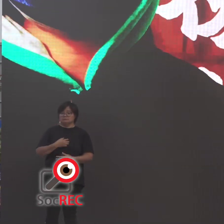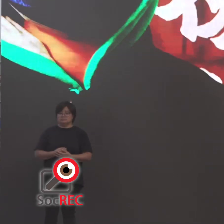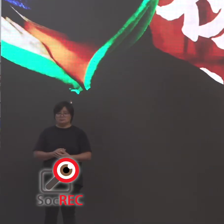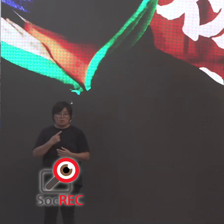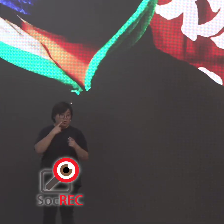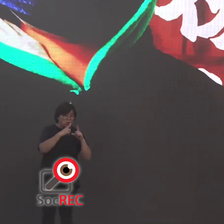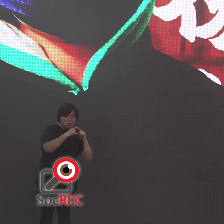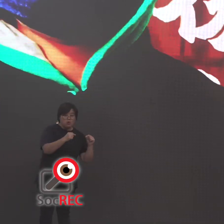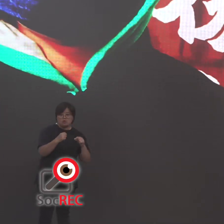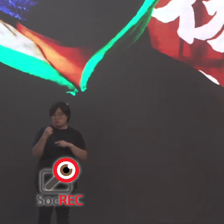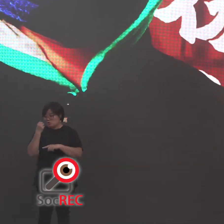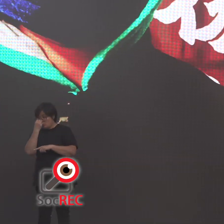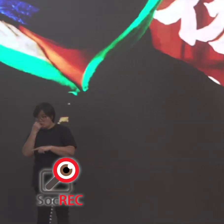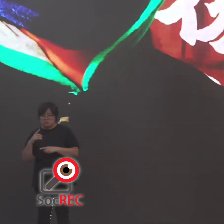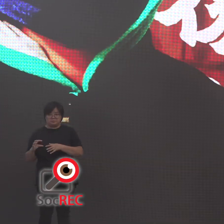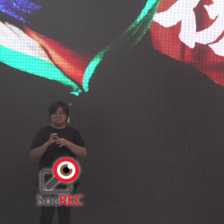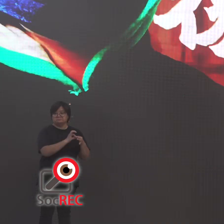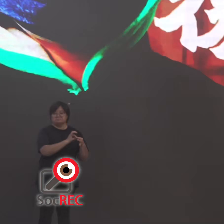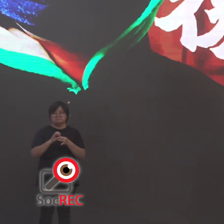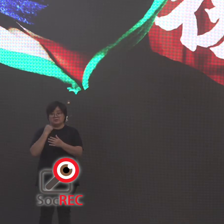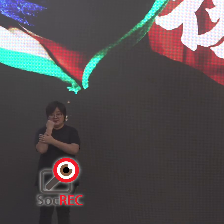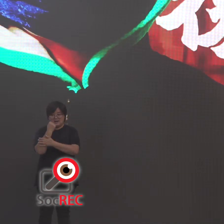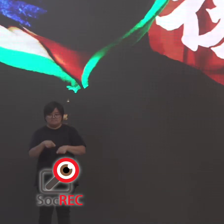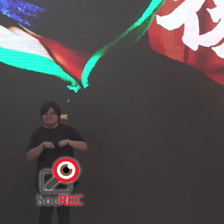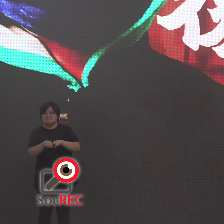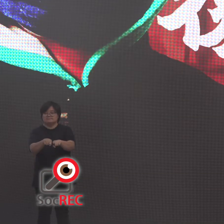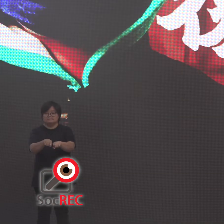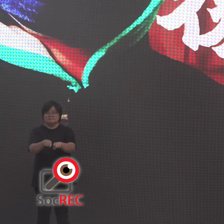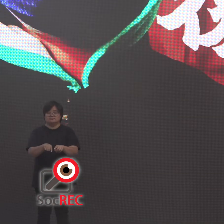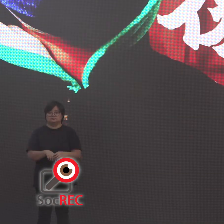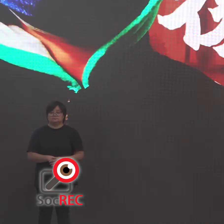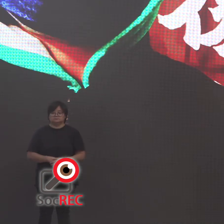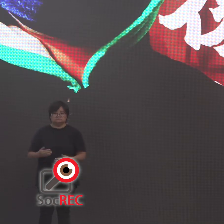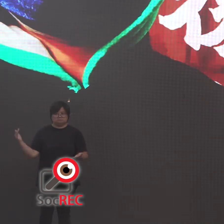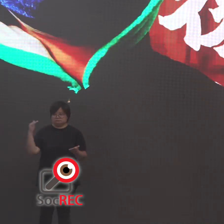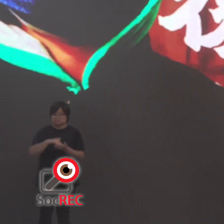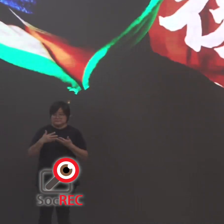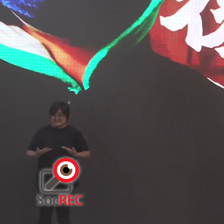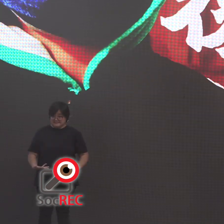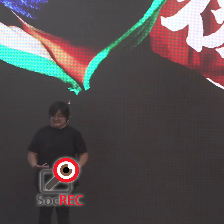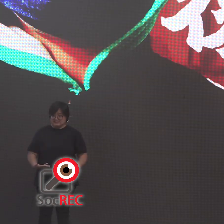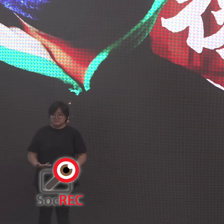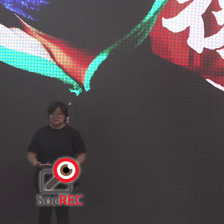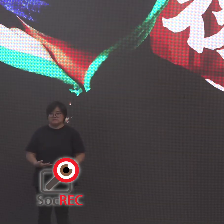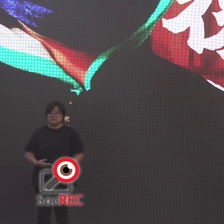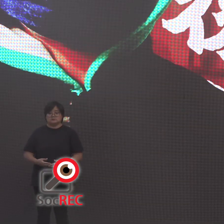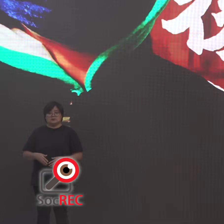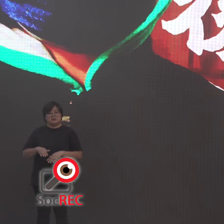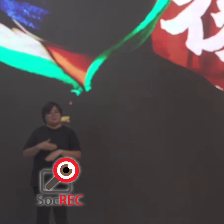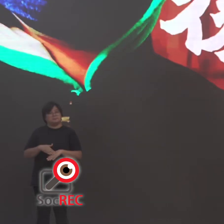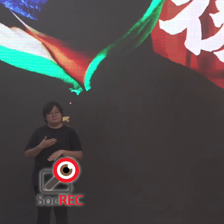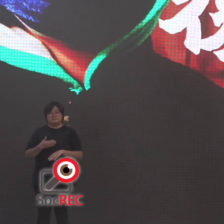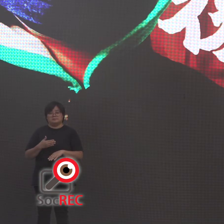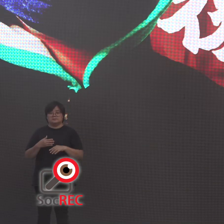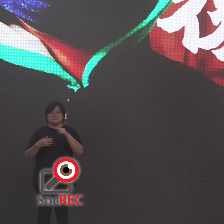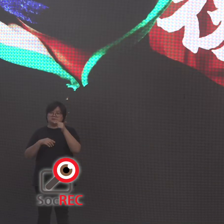以在爭取民主的路上一直同行。直到今天剛剛的十點鐘左